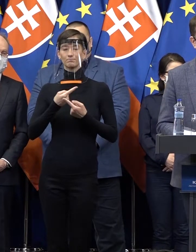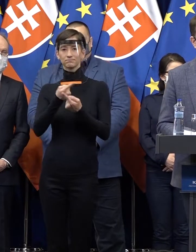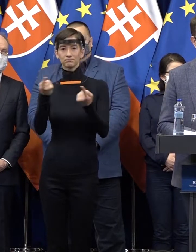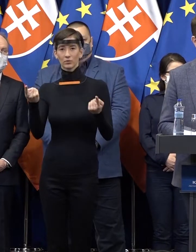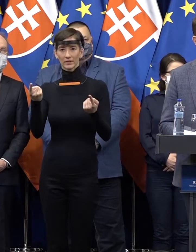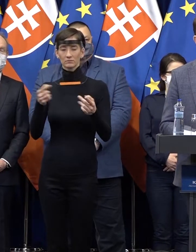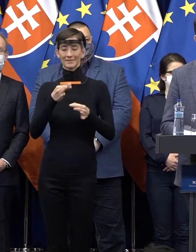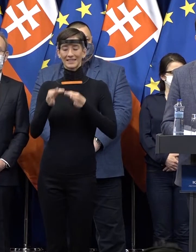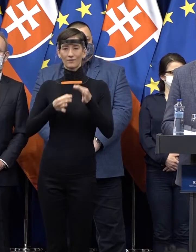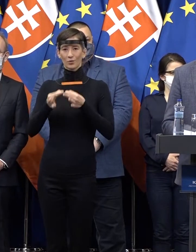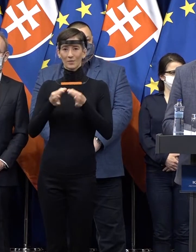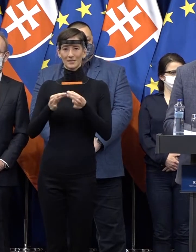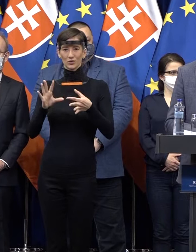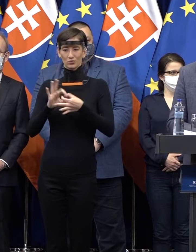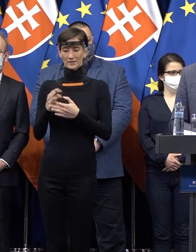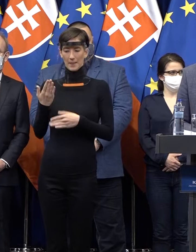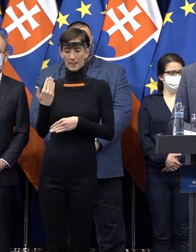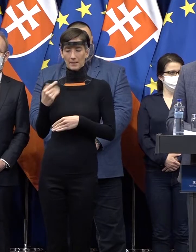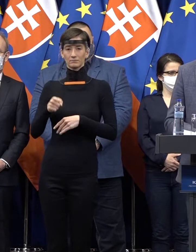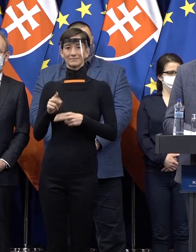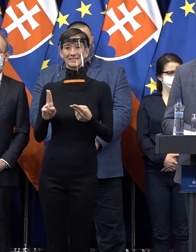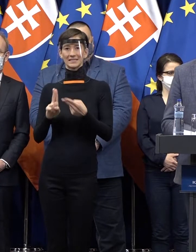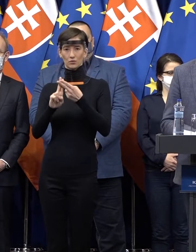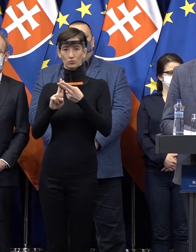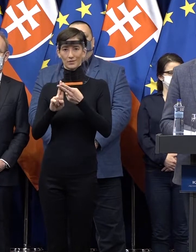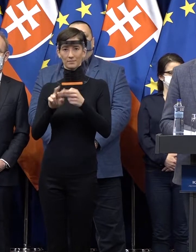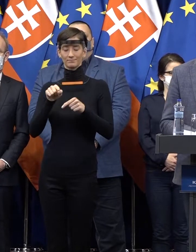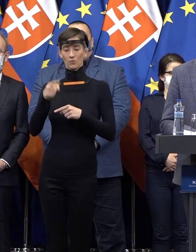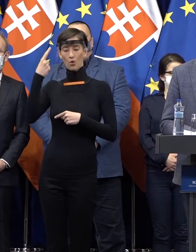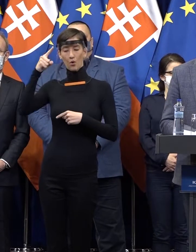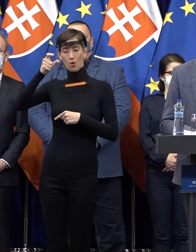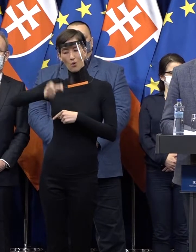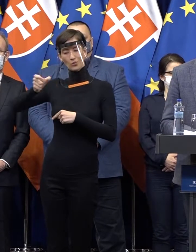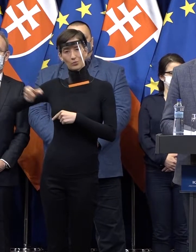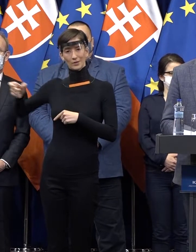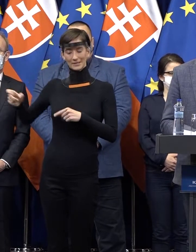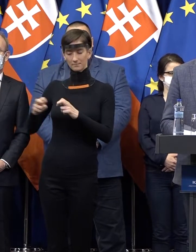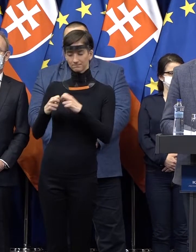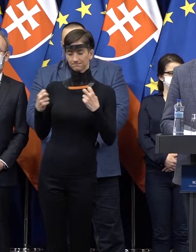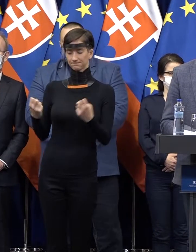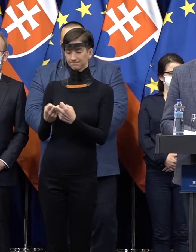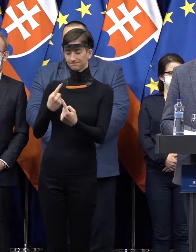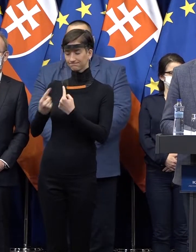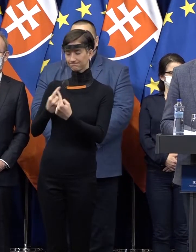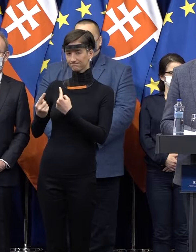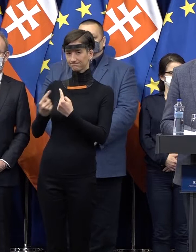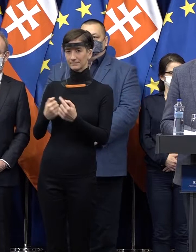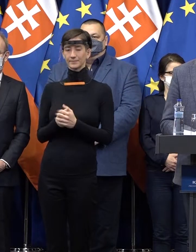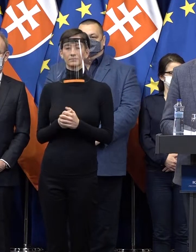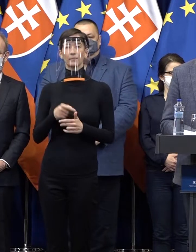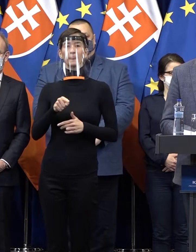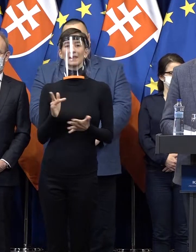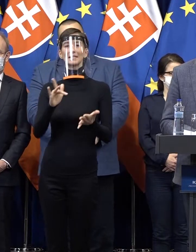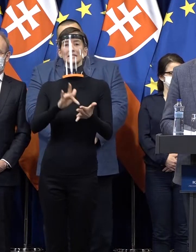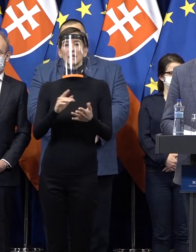z dnešného stretnutia, ktoré bolo za účasti pána premiéra. A cieľom stretnutia bolo povedať